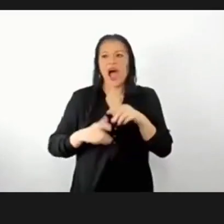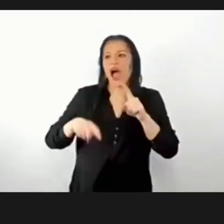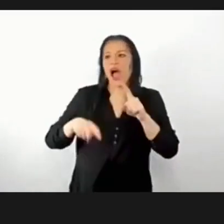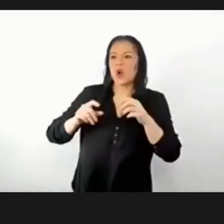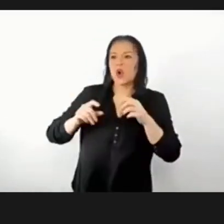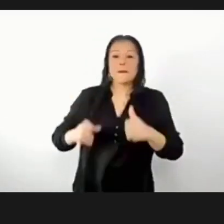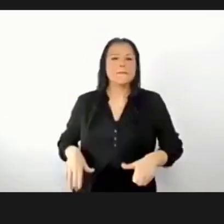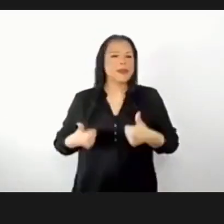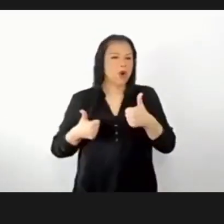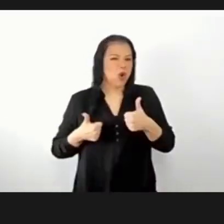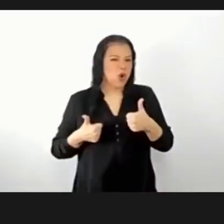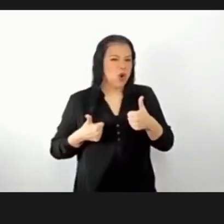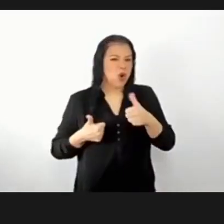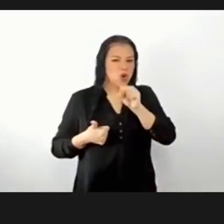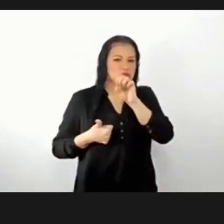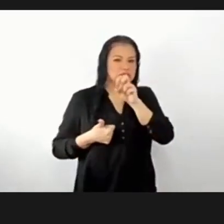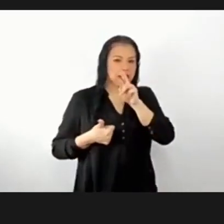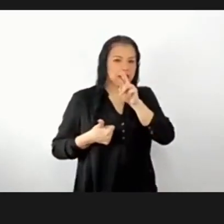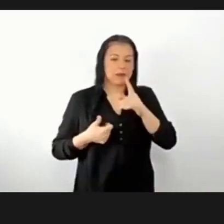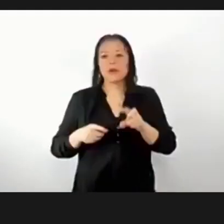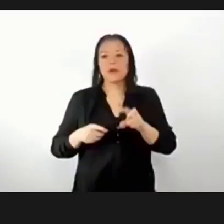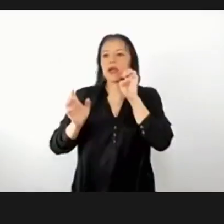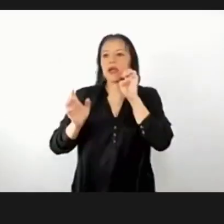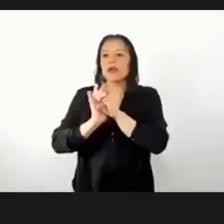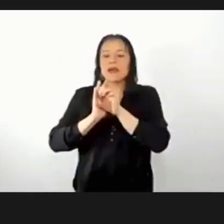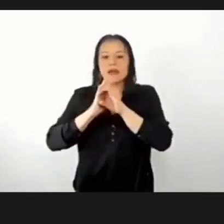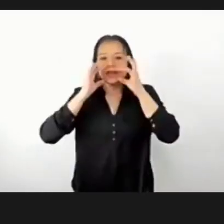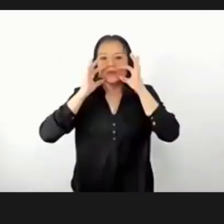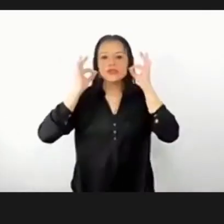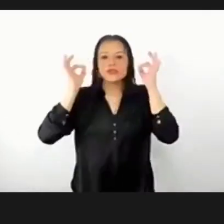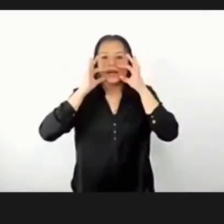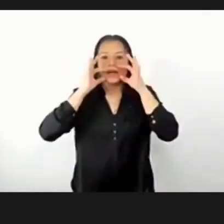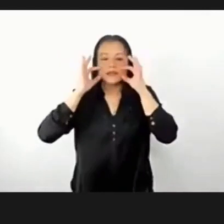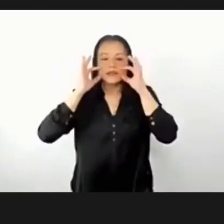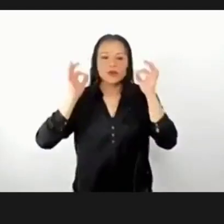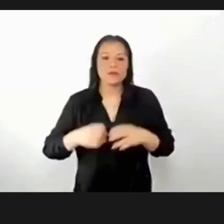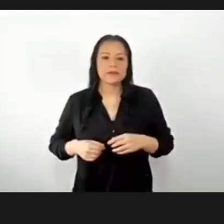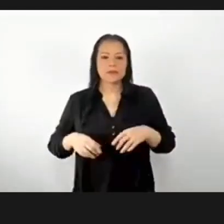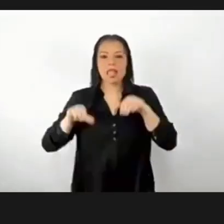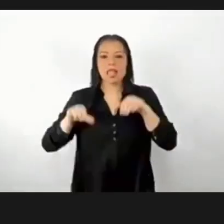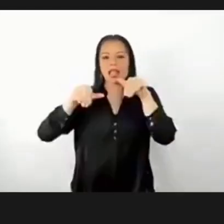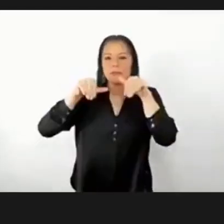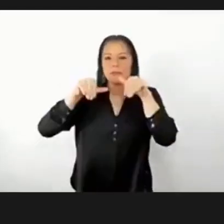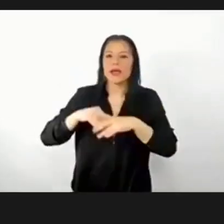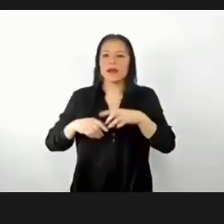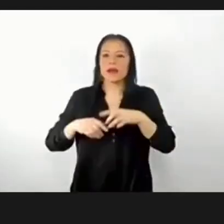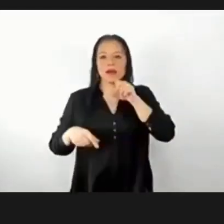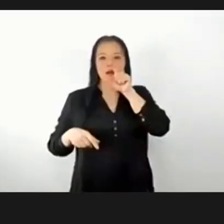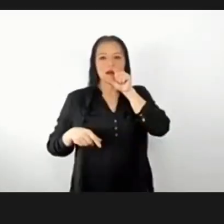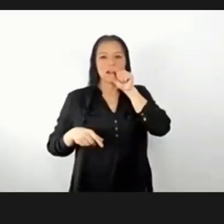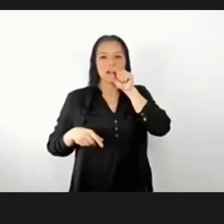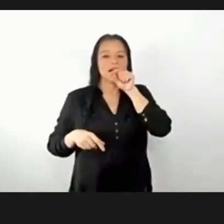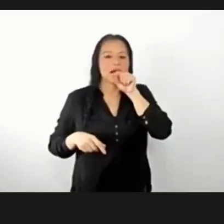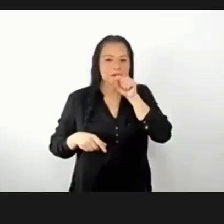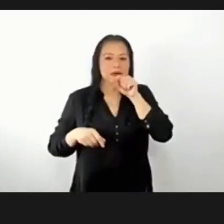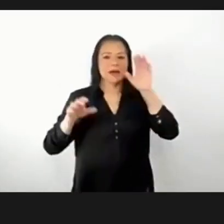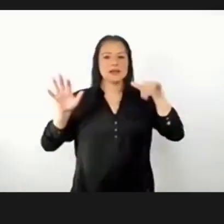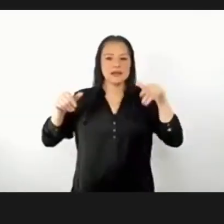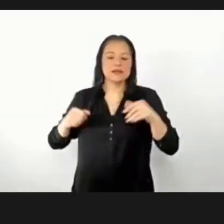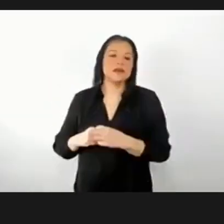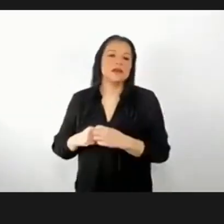empezar. Un gato, por ejemplo, un perro, un mono, un ser humano, un pajarito. Son seres vivos, ¿verdad?